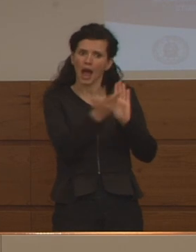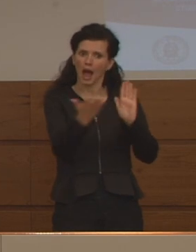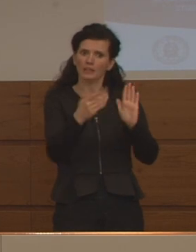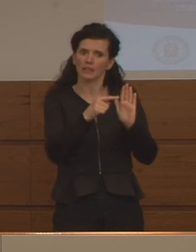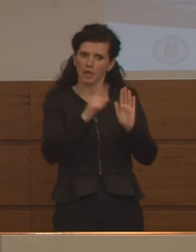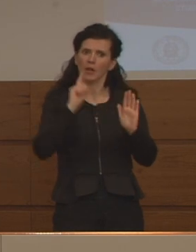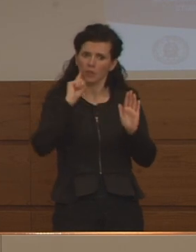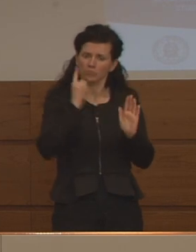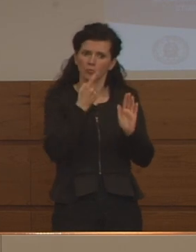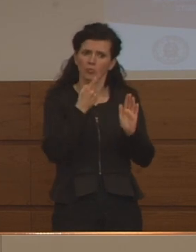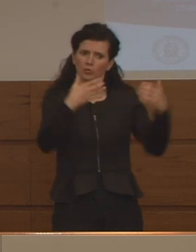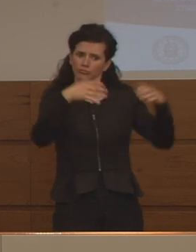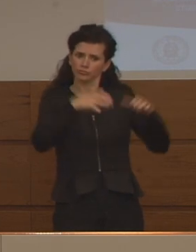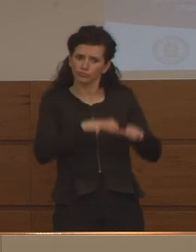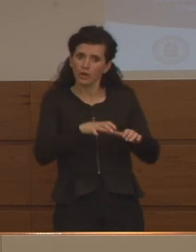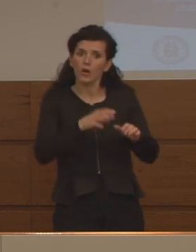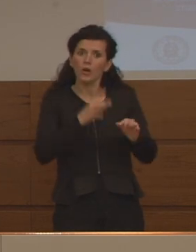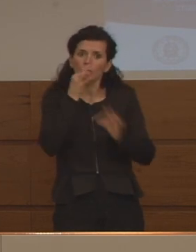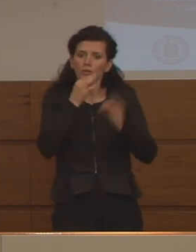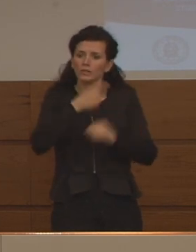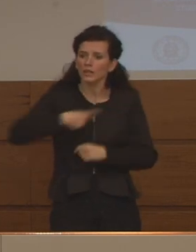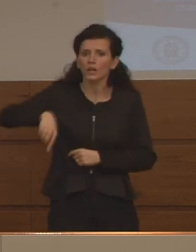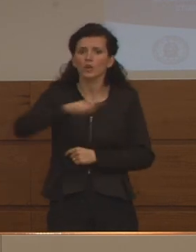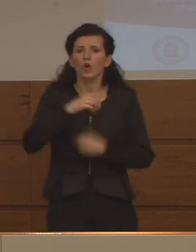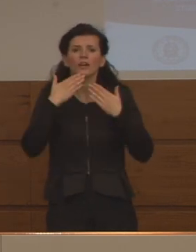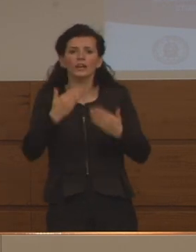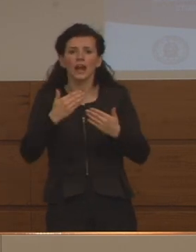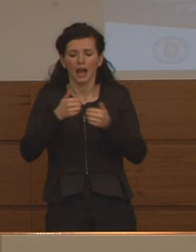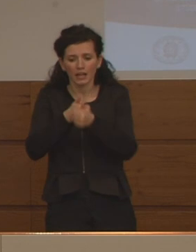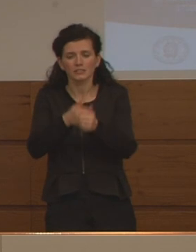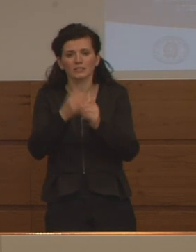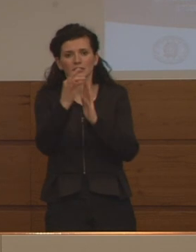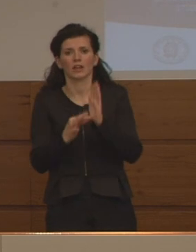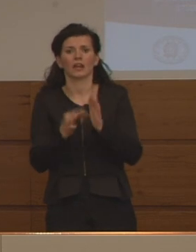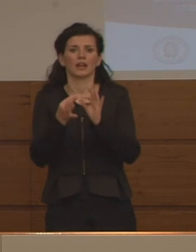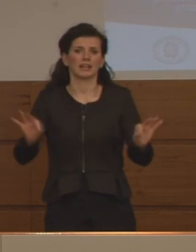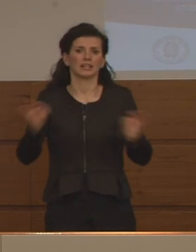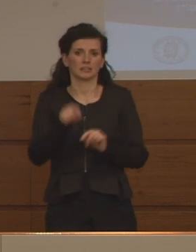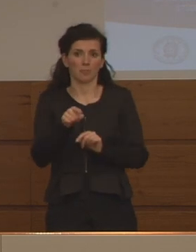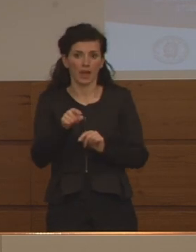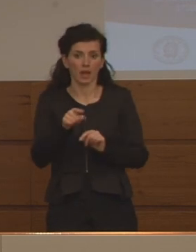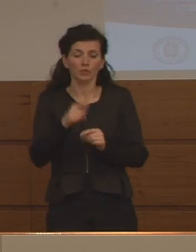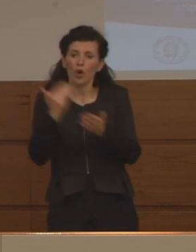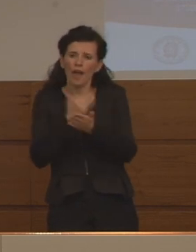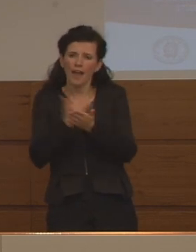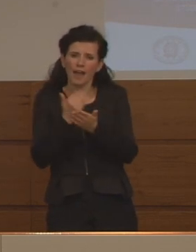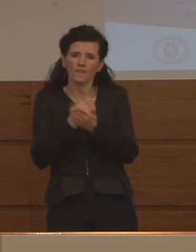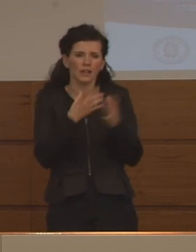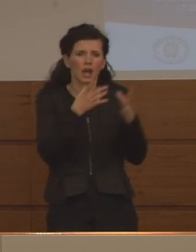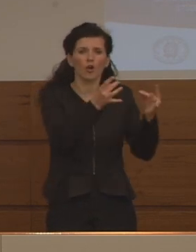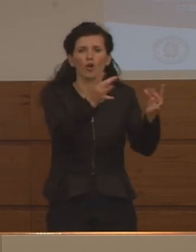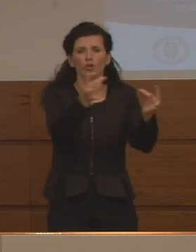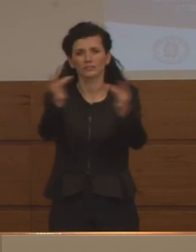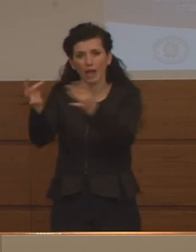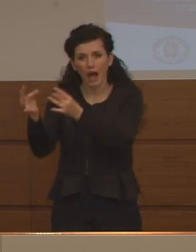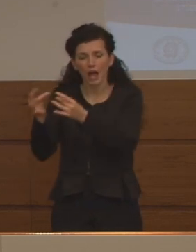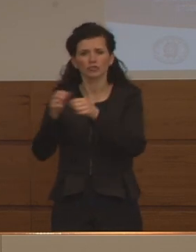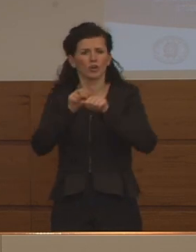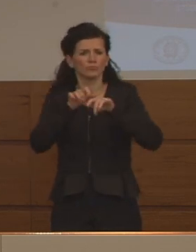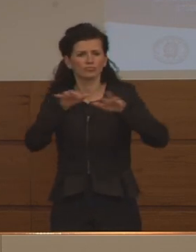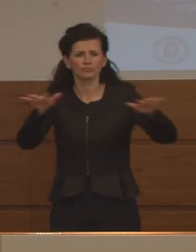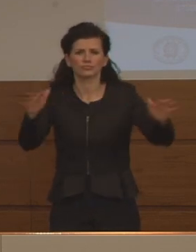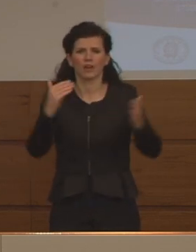servito per contenere la diffusione epidemica e per ridurre sia il numero dei